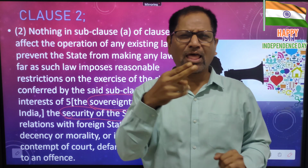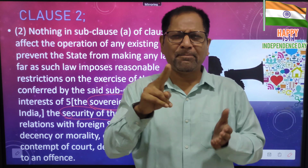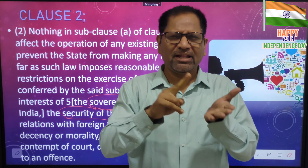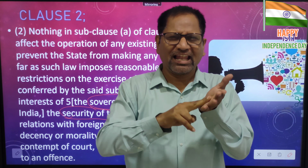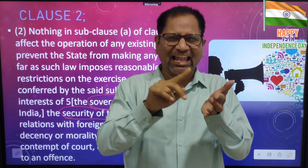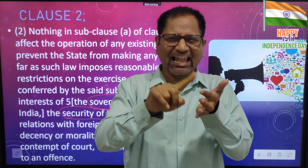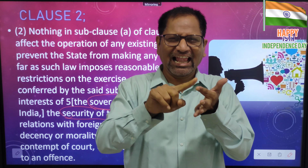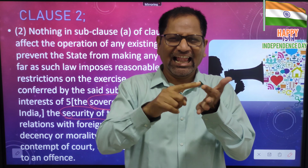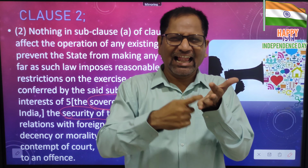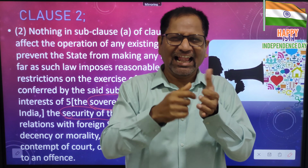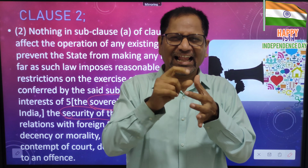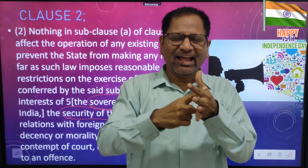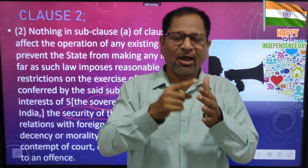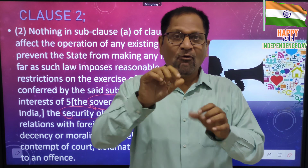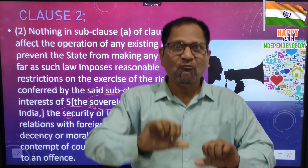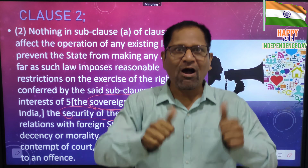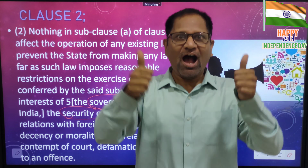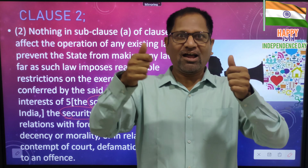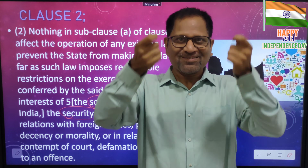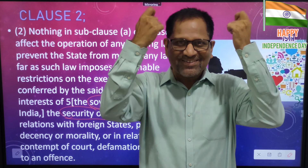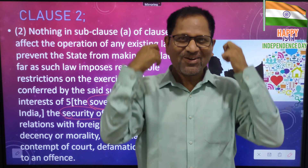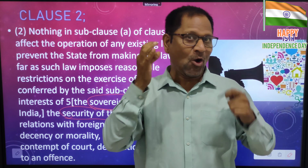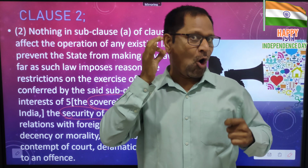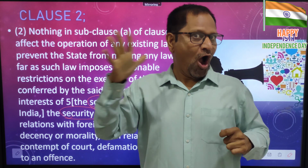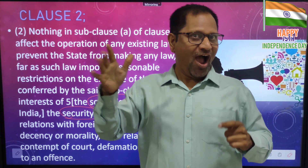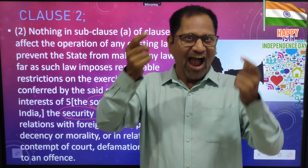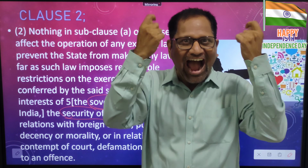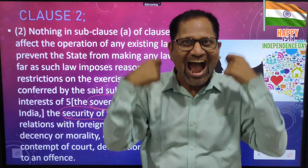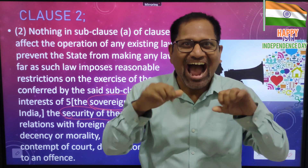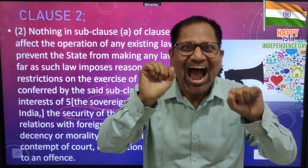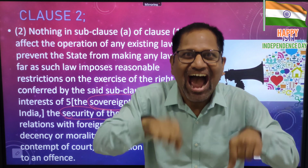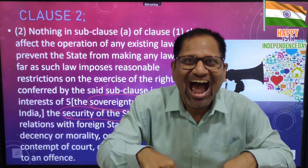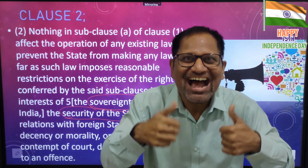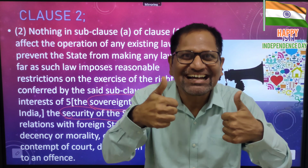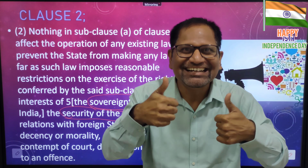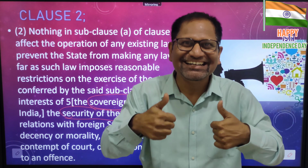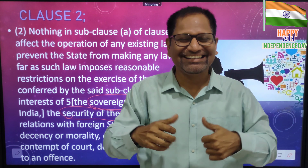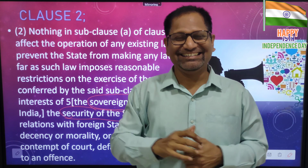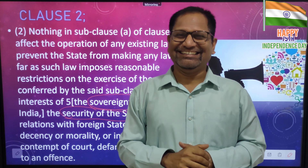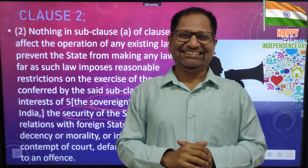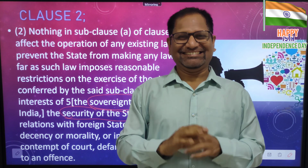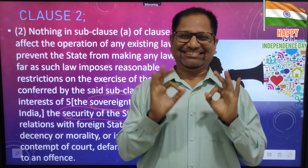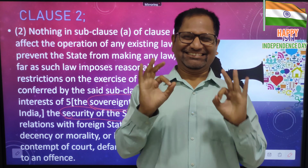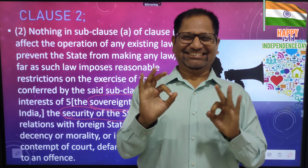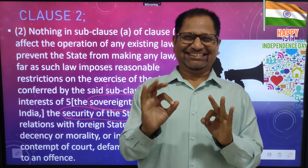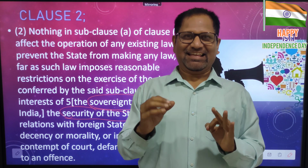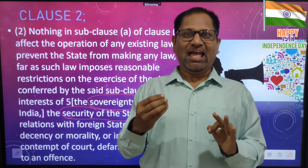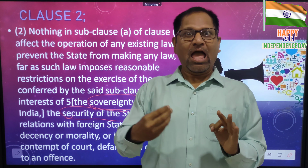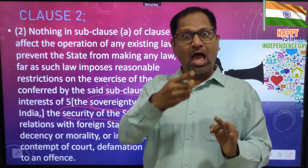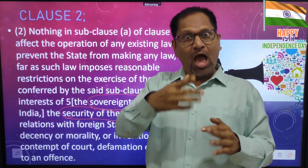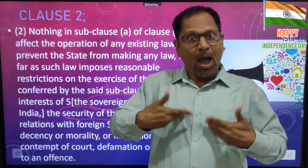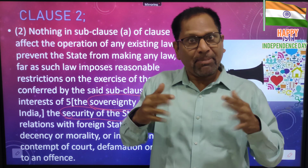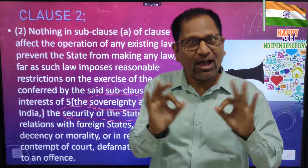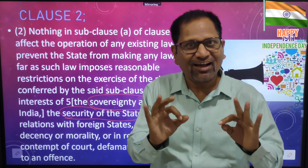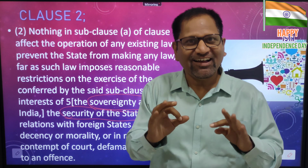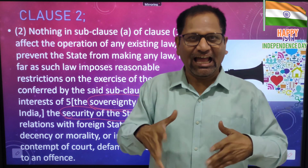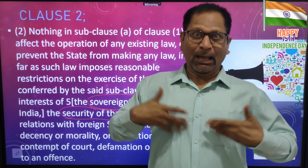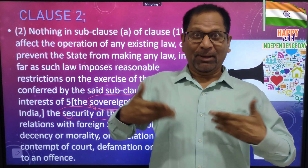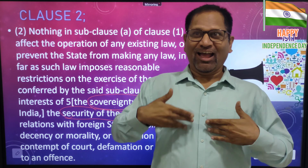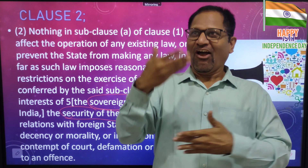थ्रो में नीरज चोपड़ा जी का वो जीते, मतलब जीत गए, तो आप खुश नहीं हुए कि